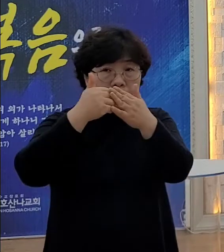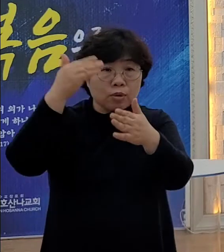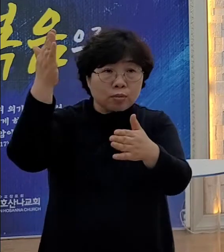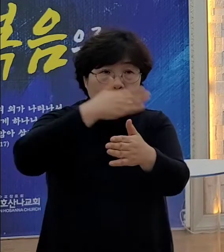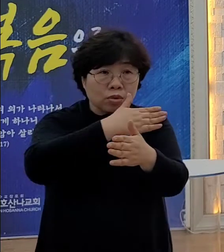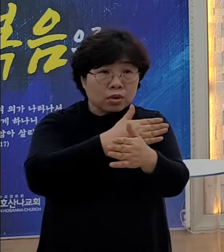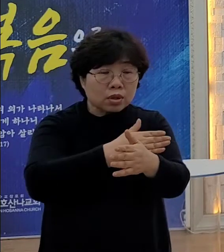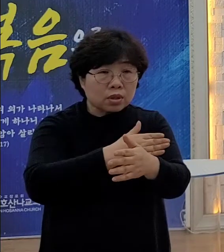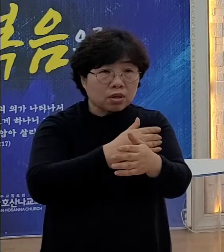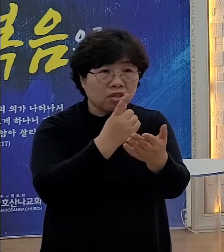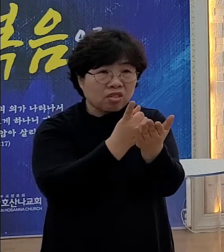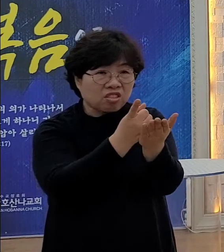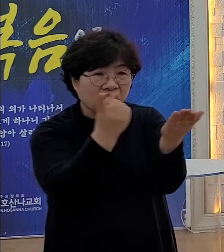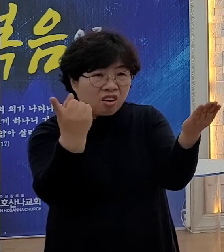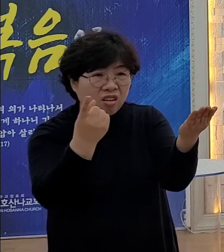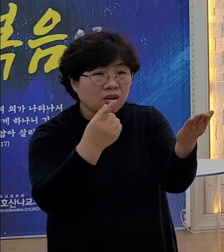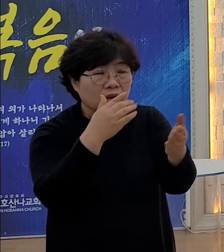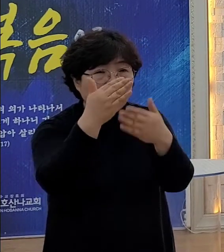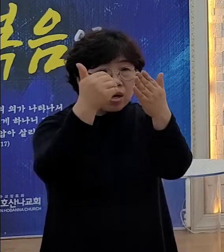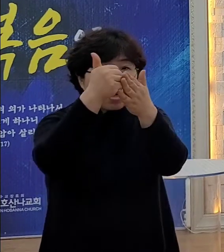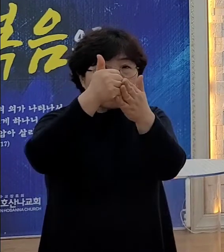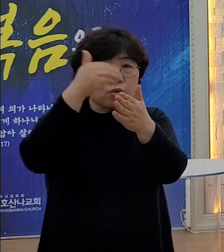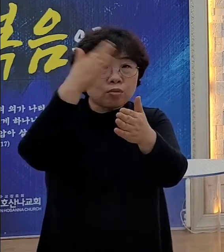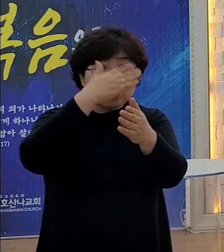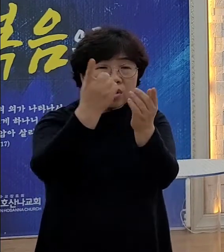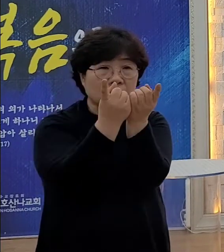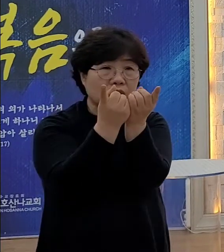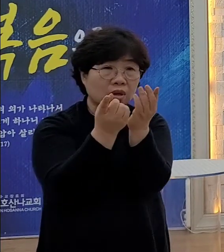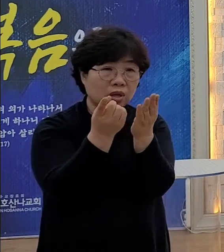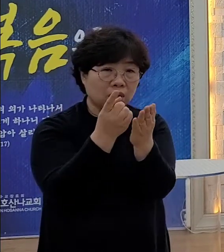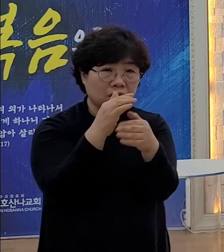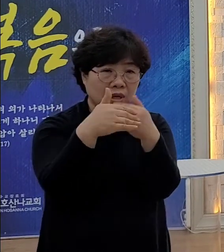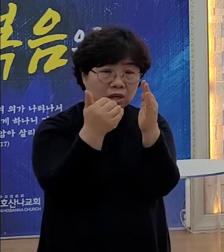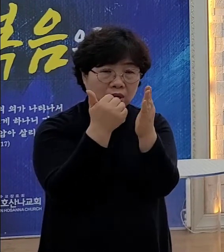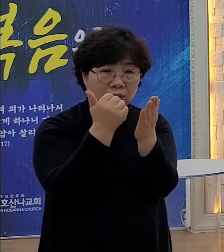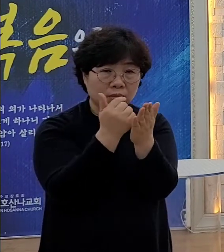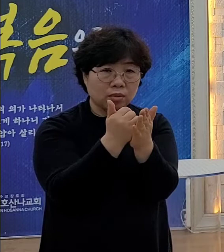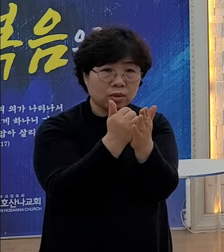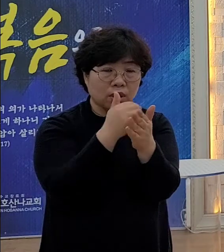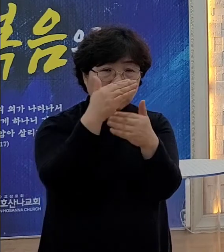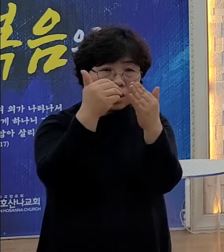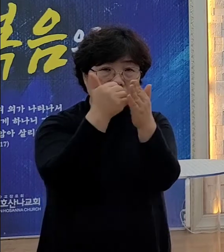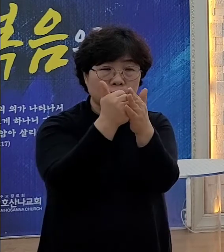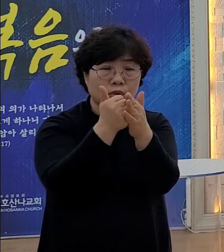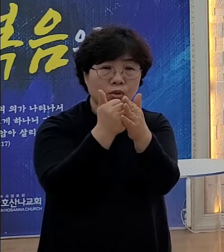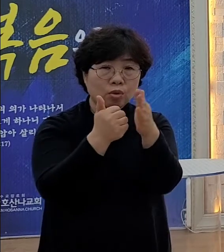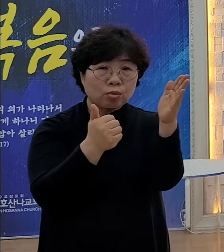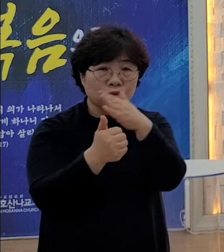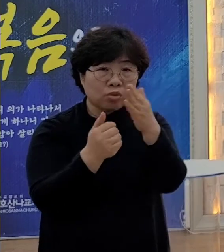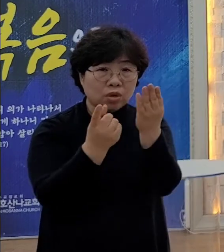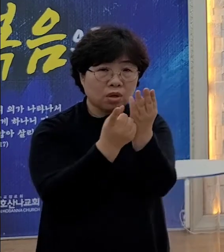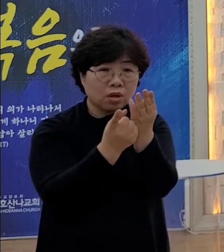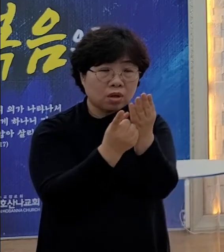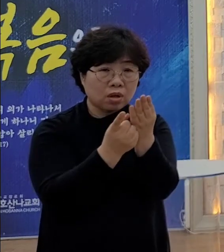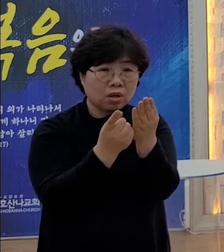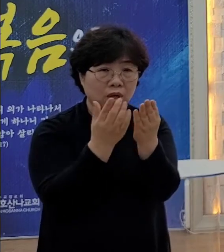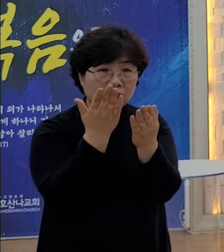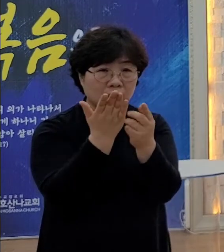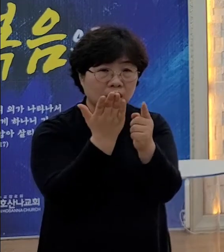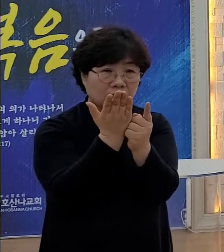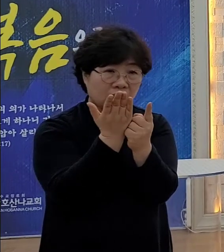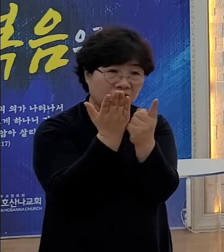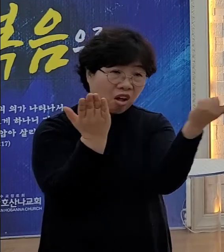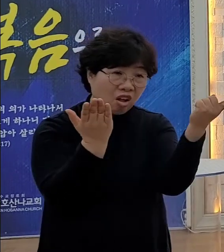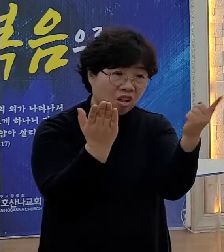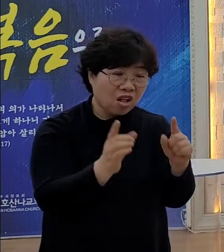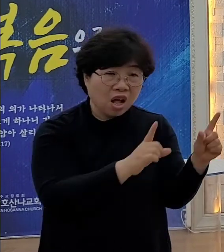하나님으로부터 독립하고 싶은 마음이에요. 이게 불경건이에요. 하나님 없이 살고 싶은 거예요. 하나님 좀 떠나서